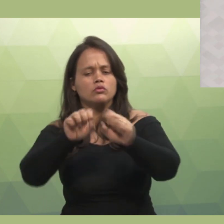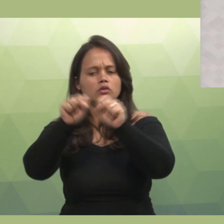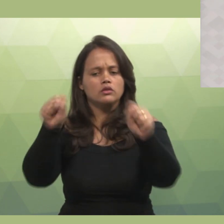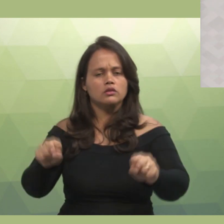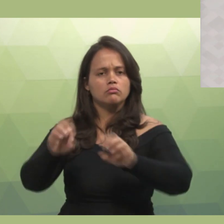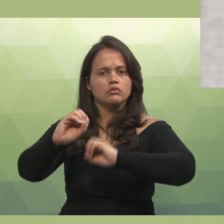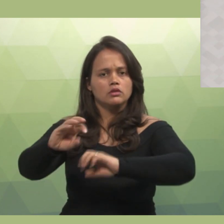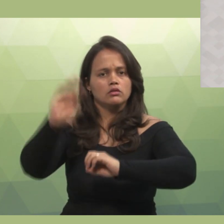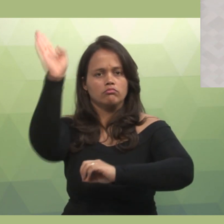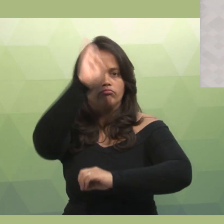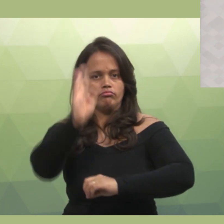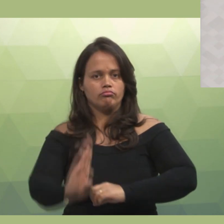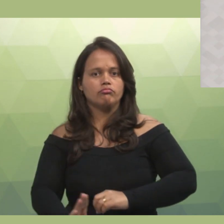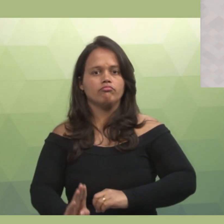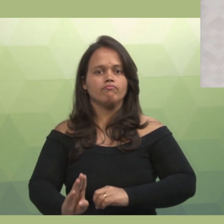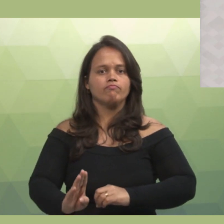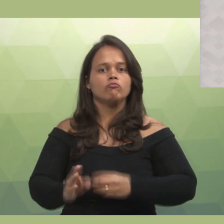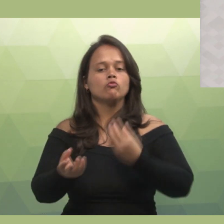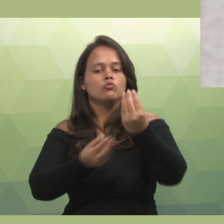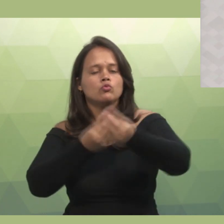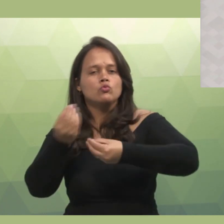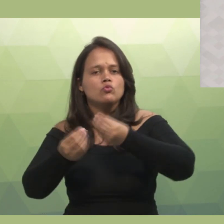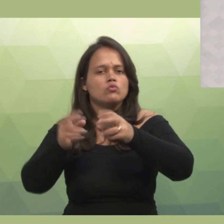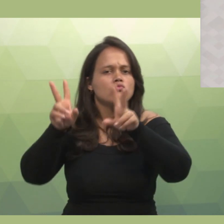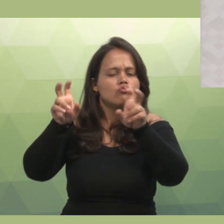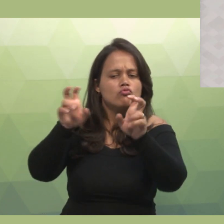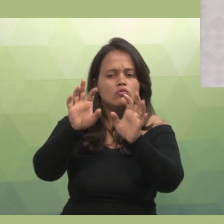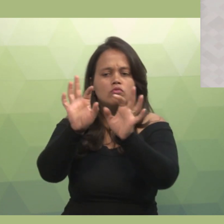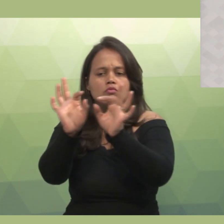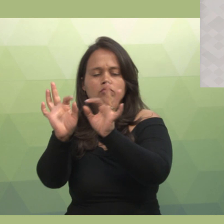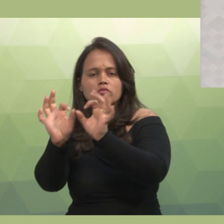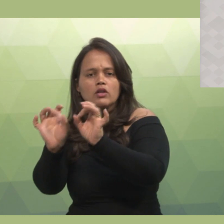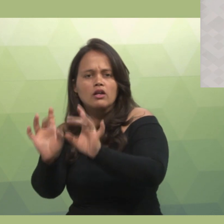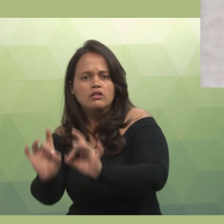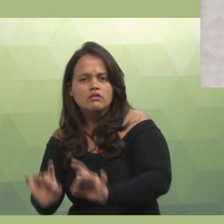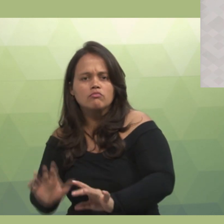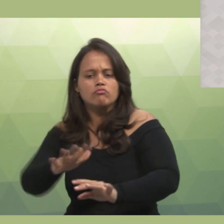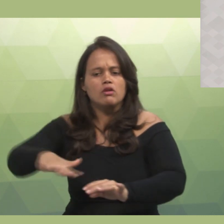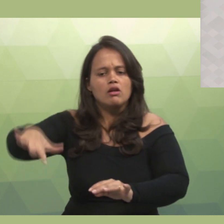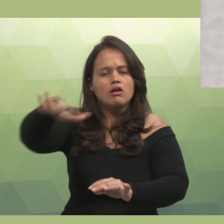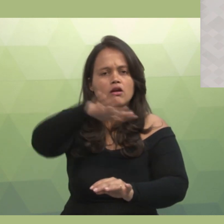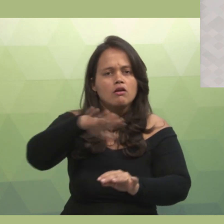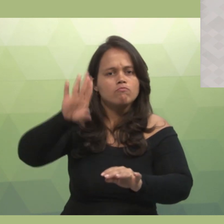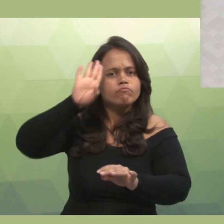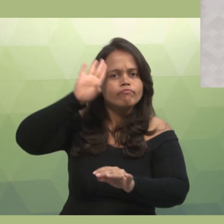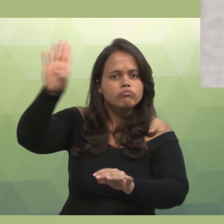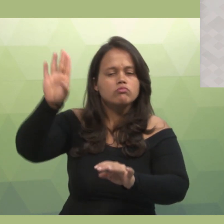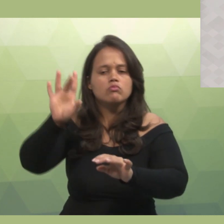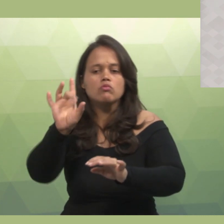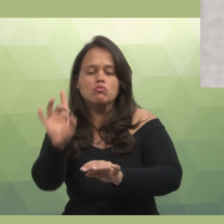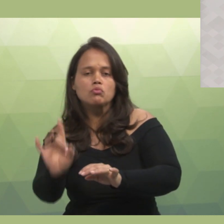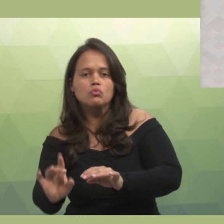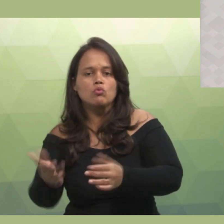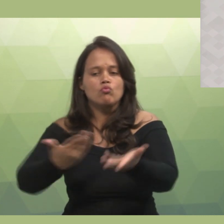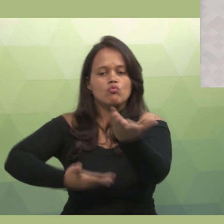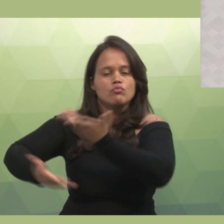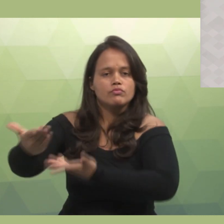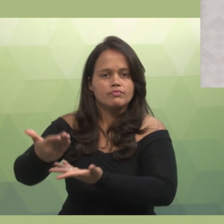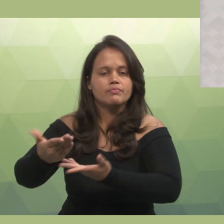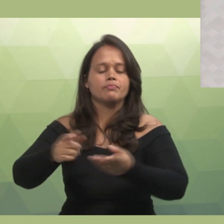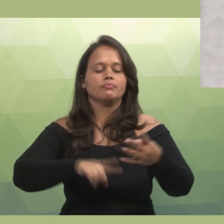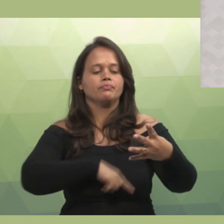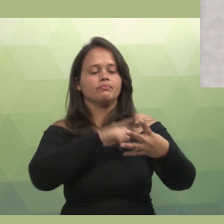tema Organização do Sistema de Ensino Brasileiro, sentido do termo, áreas de prioridade e regime de